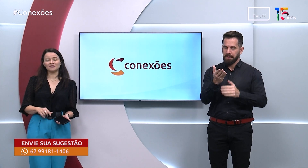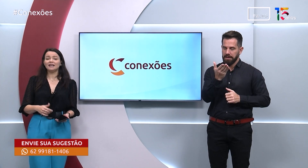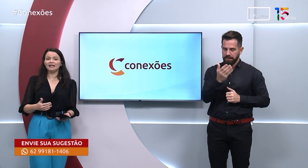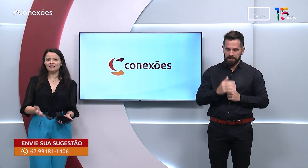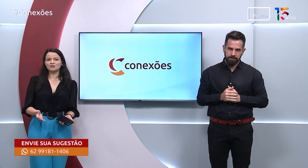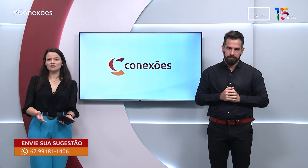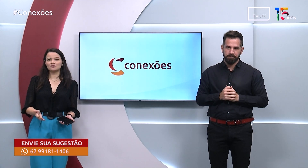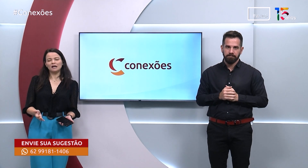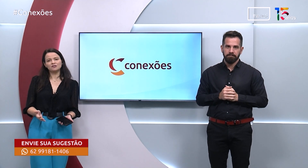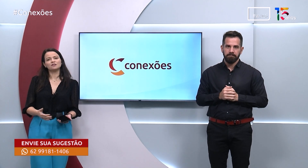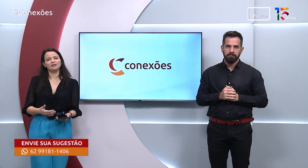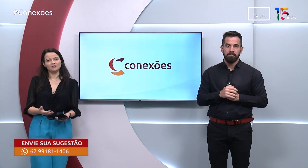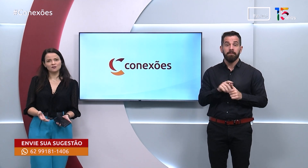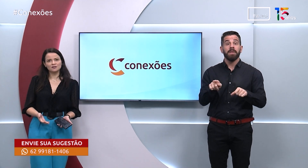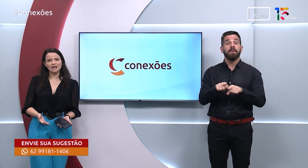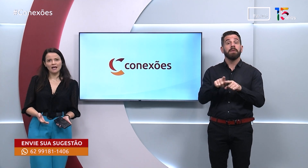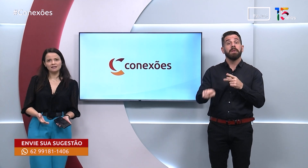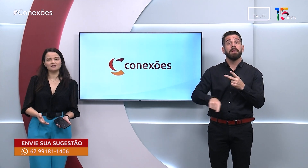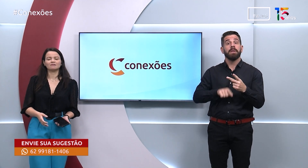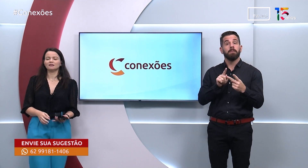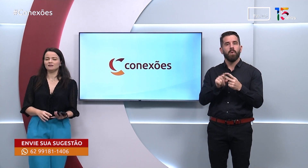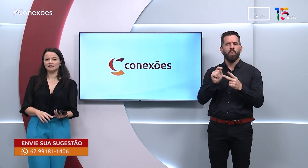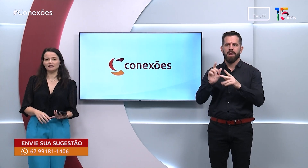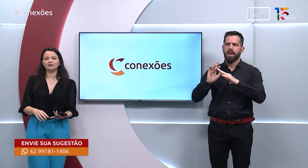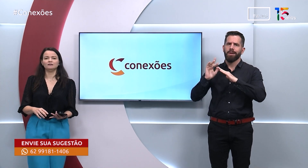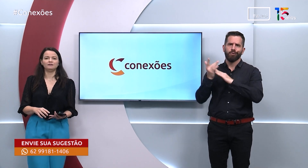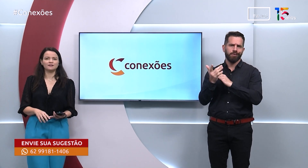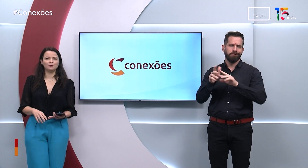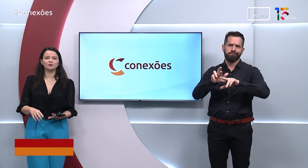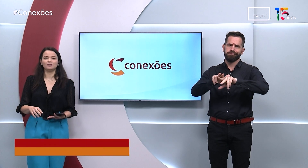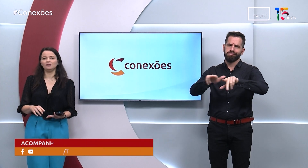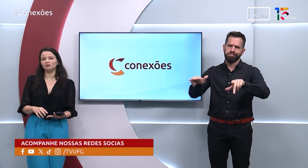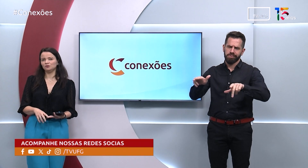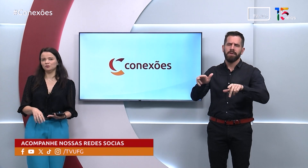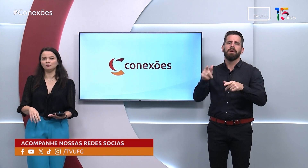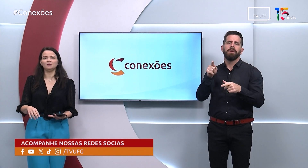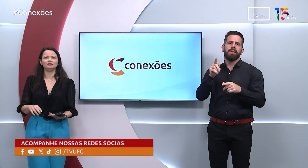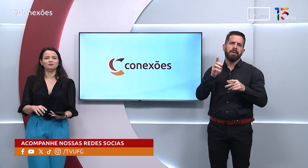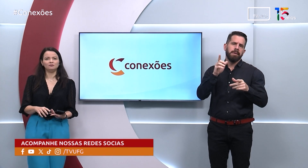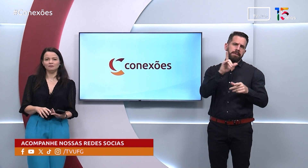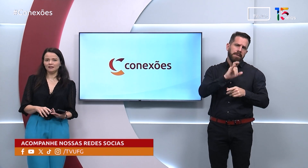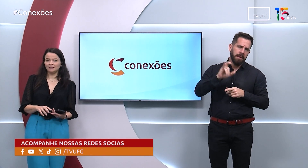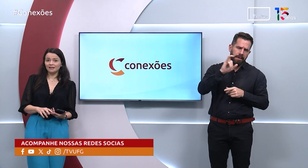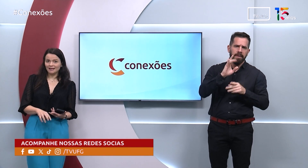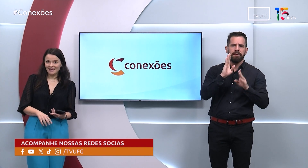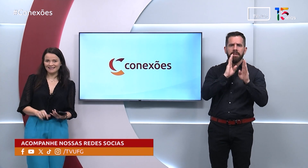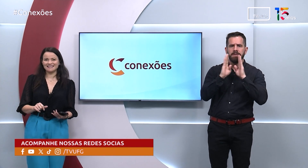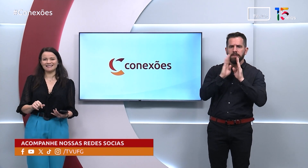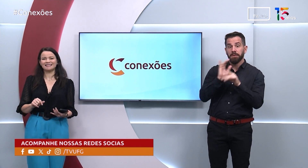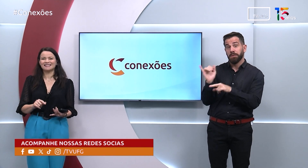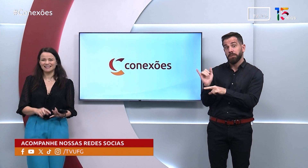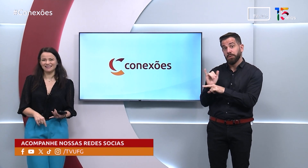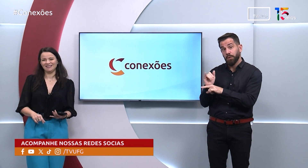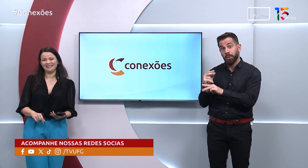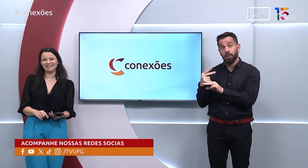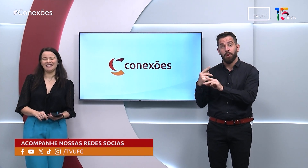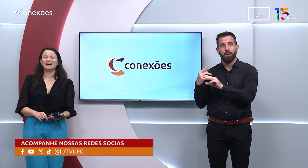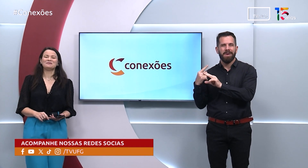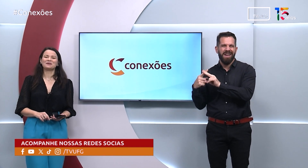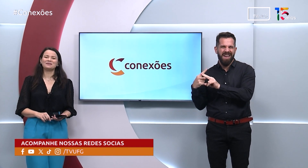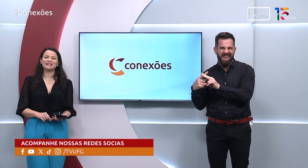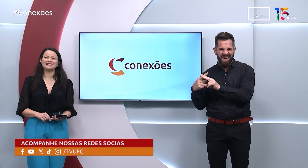629-9181-1406. Além disso, a gente tem redes sociais, Instagram, Facebook, YouTube, X,